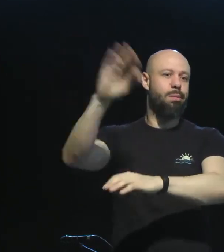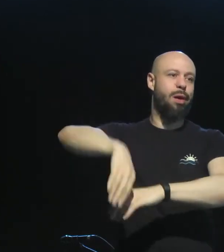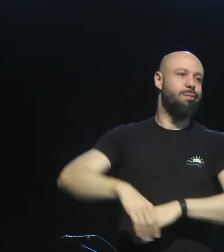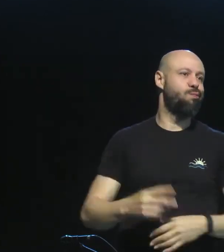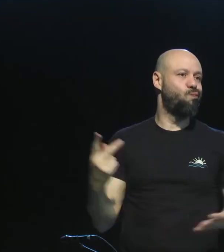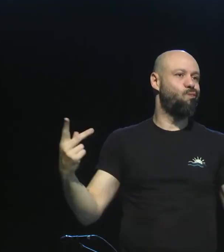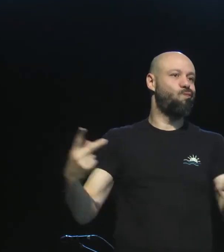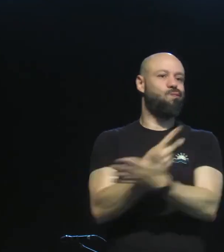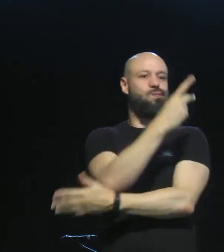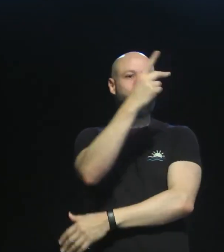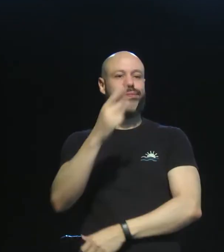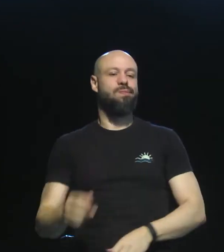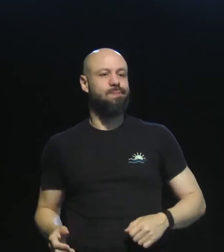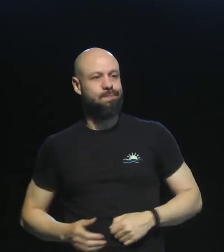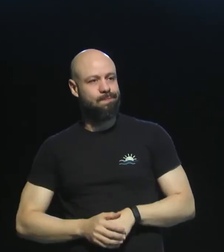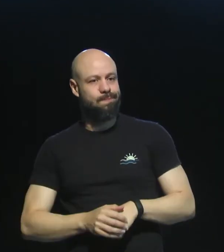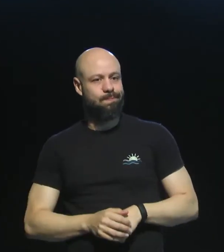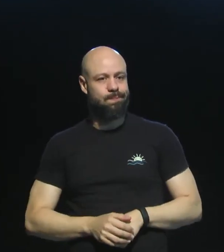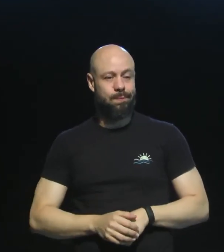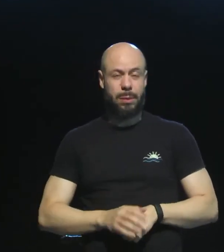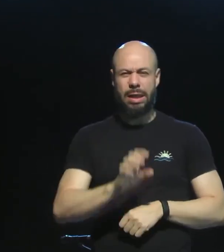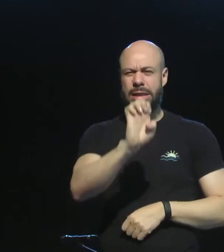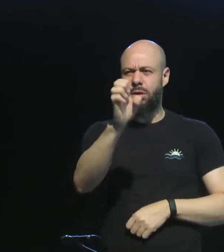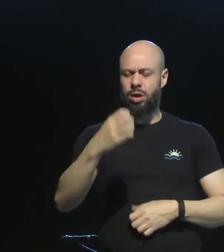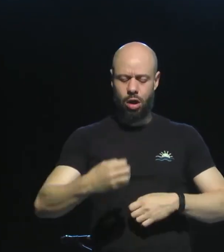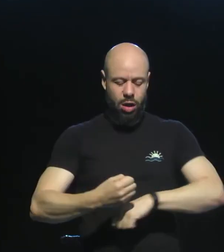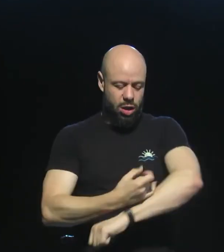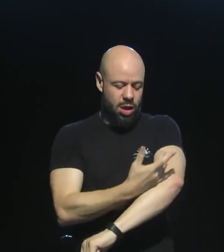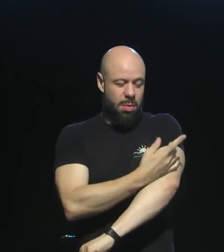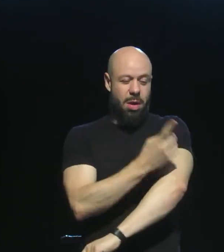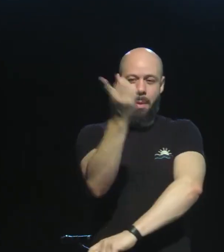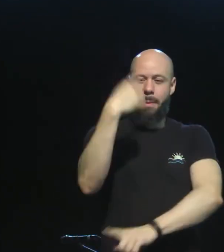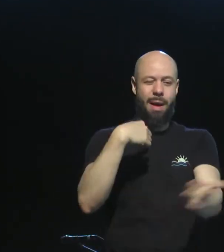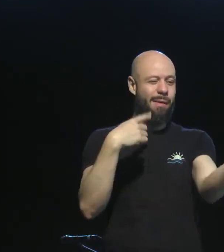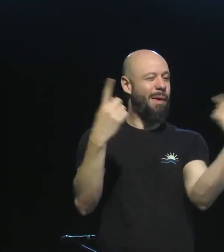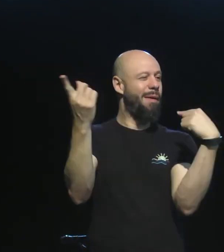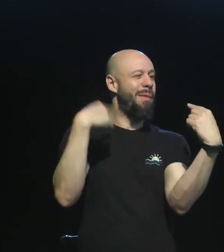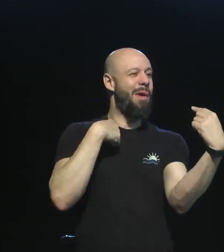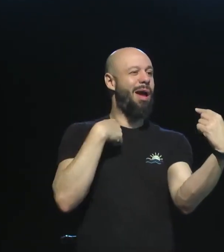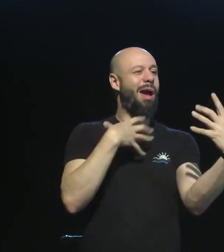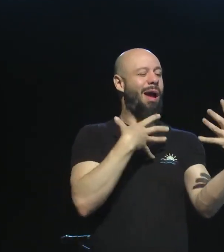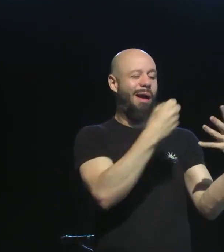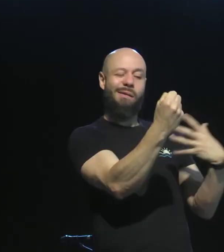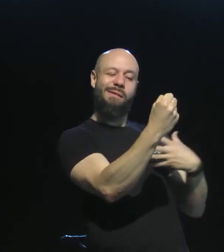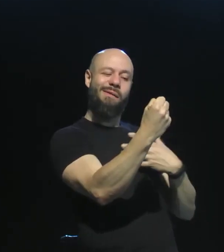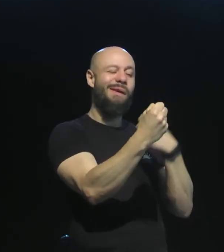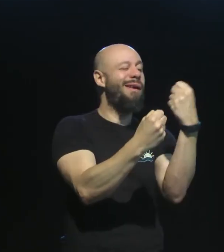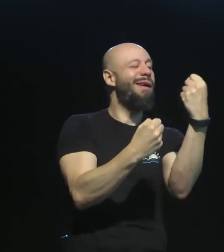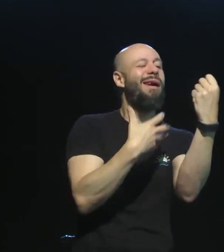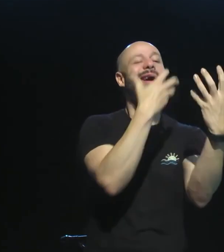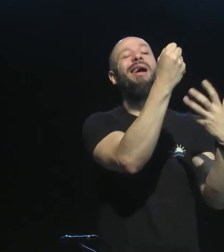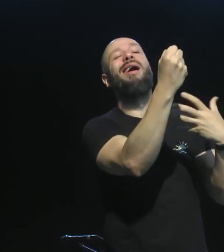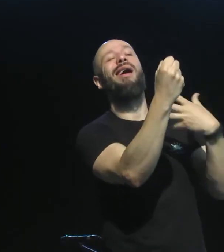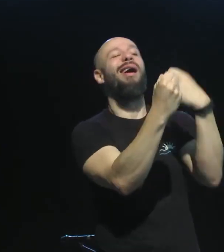você deixa que os seus sentimentos determinem o que é verdade para você, isso vai colocar você em